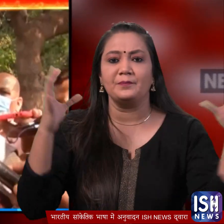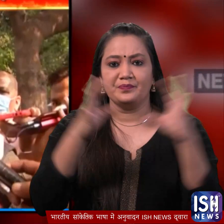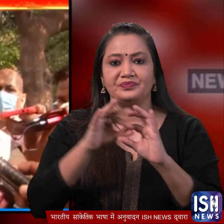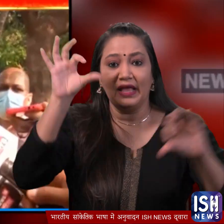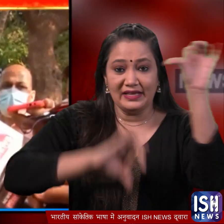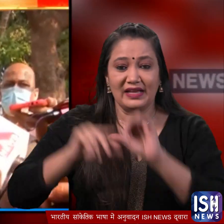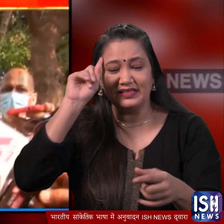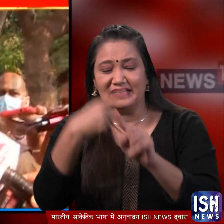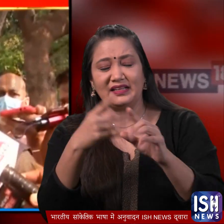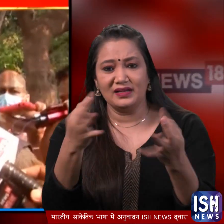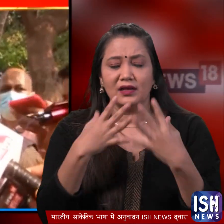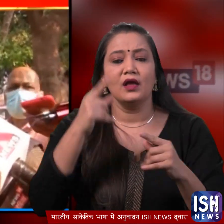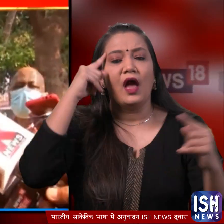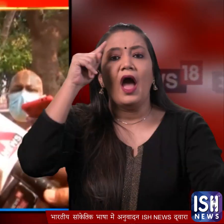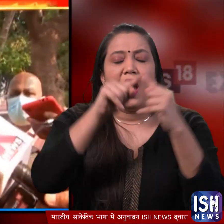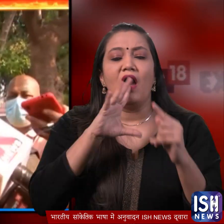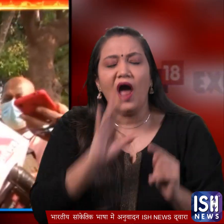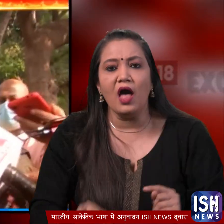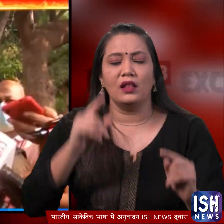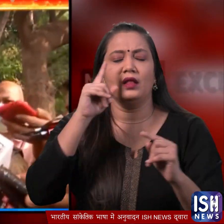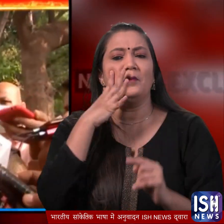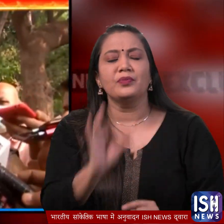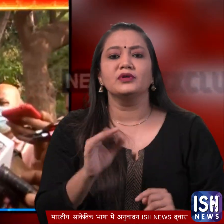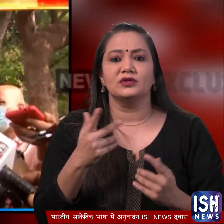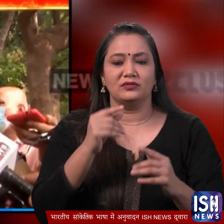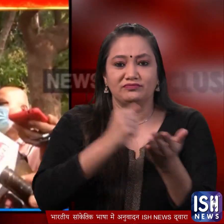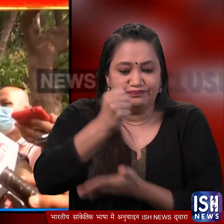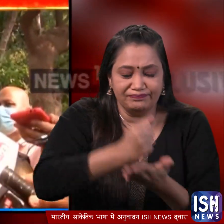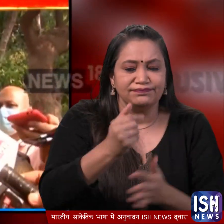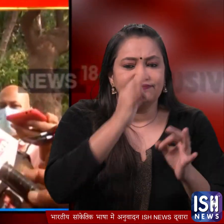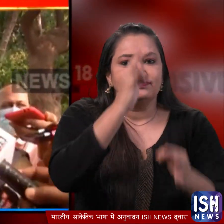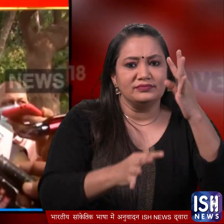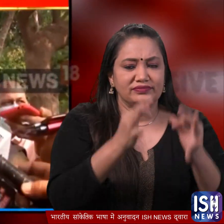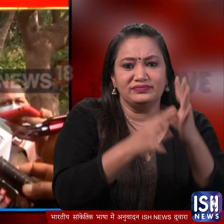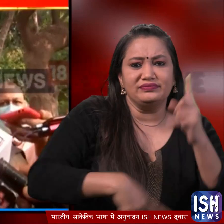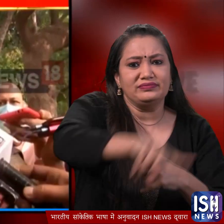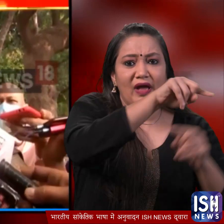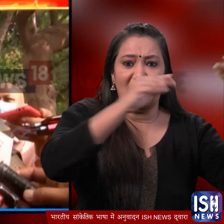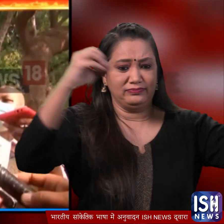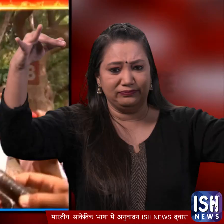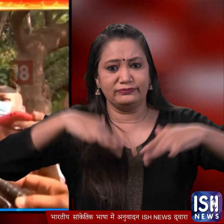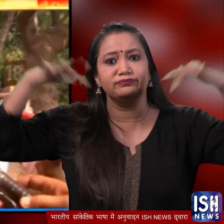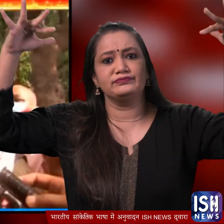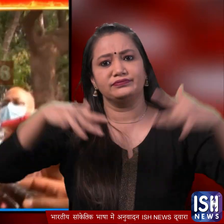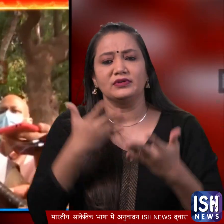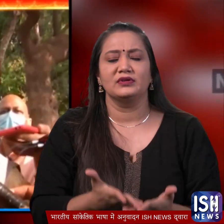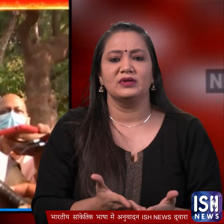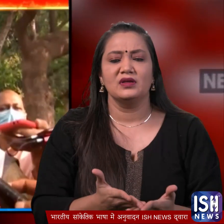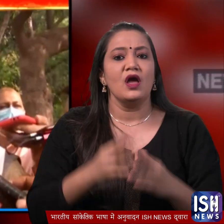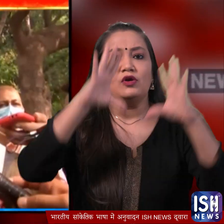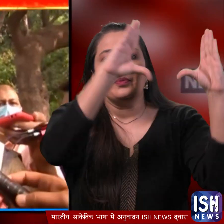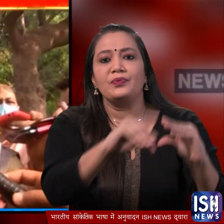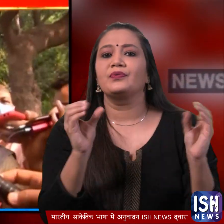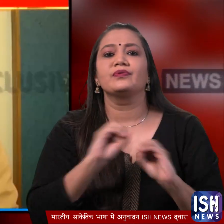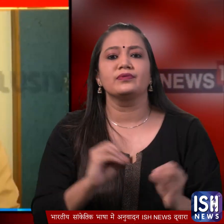साइंटिस्ट का कहना है कि जो मुख्य वजह है कि पराली जलने की घटनाएं लगातार जो हैं वो बढ़ रही हैं, अभी उसमें कोई